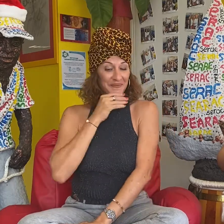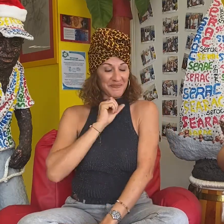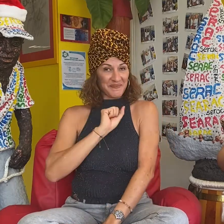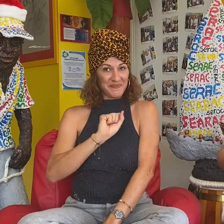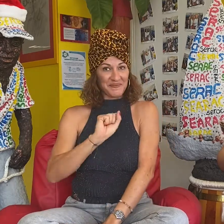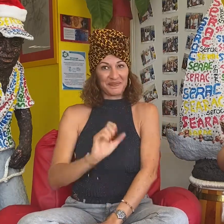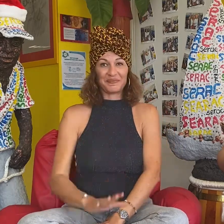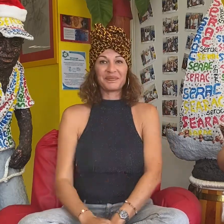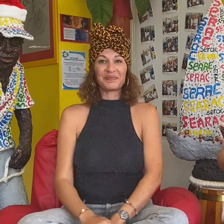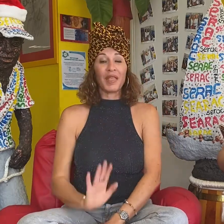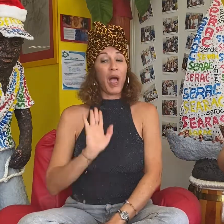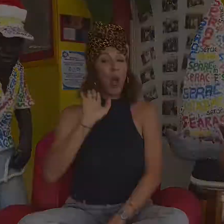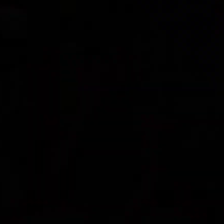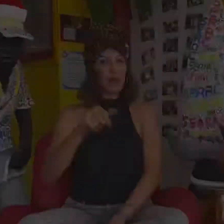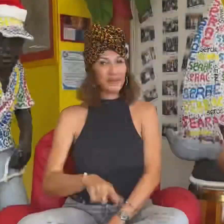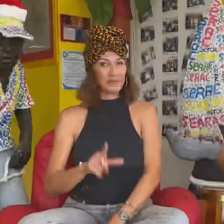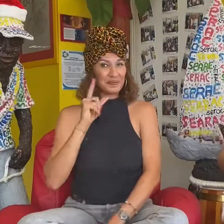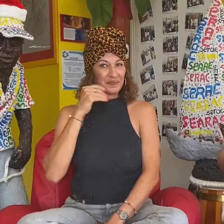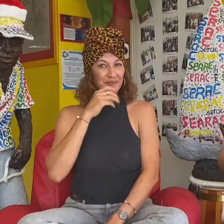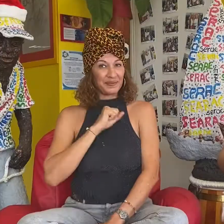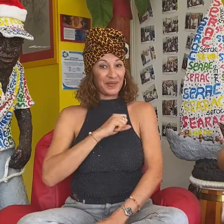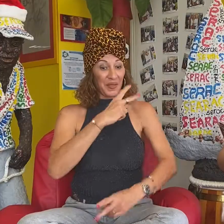Le Père Noël lit les lettres.